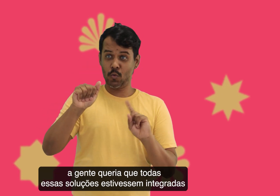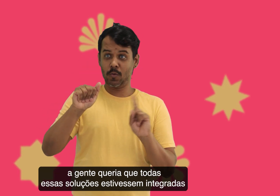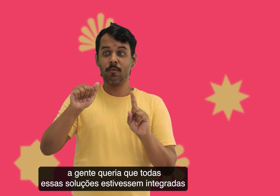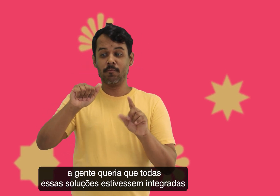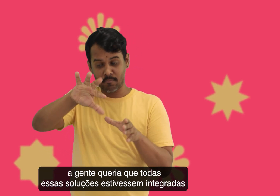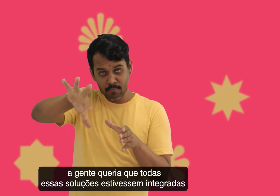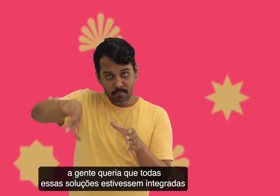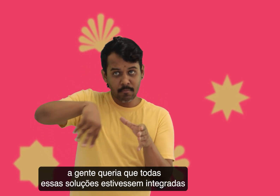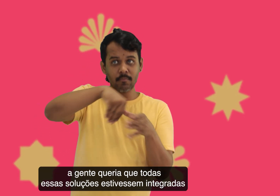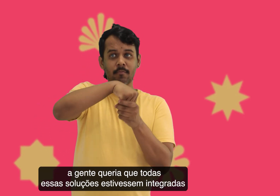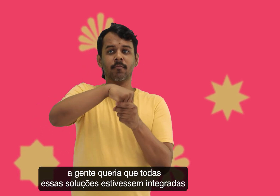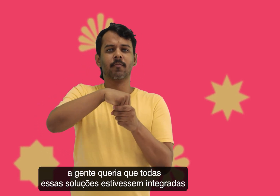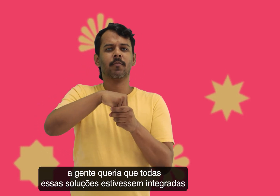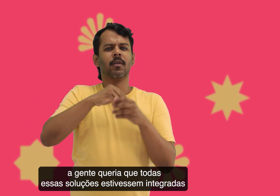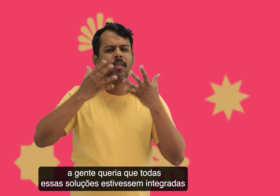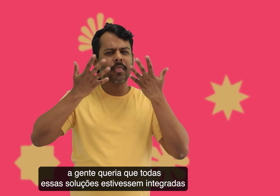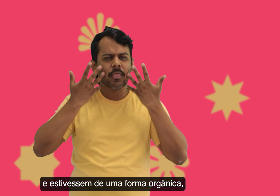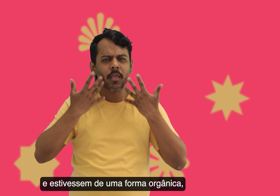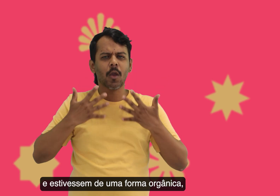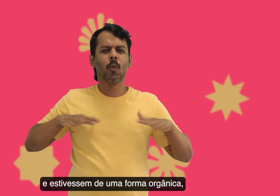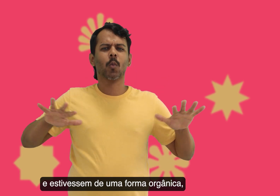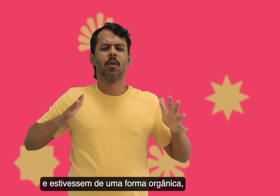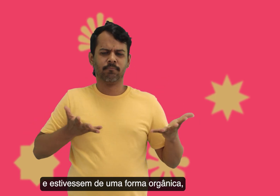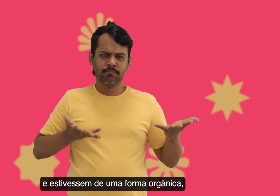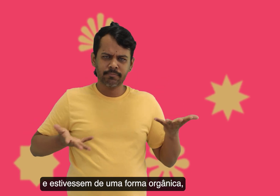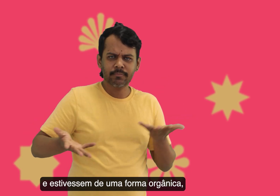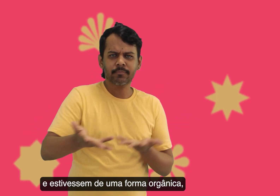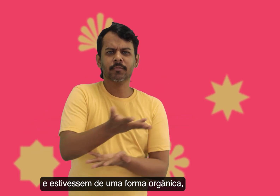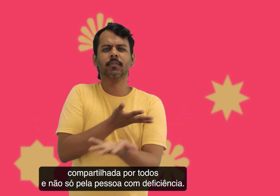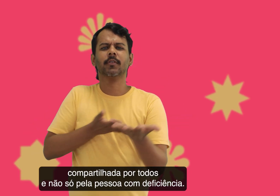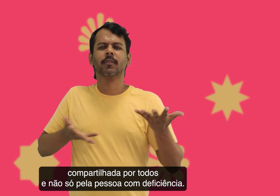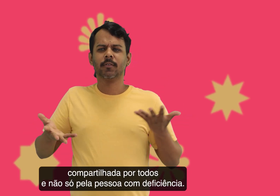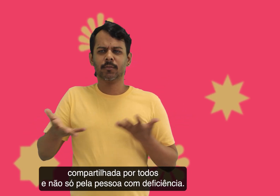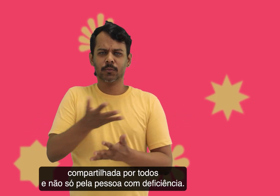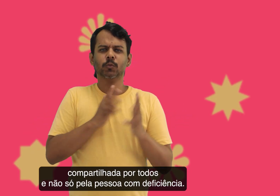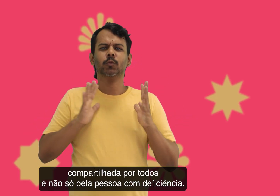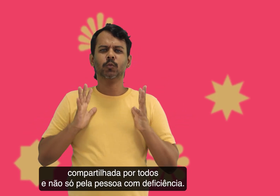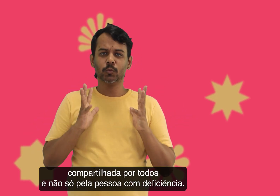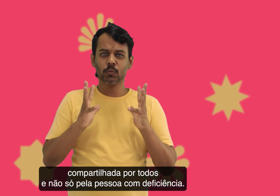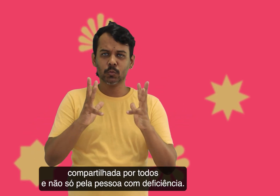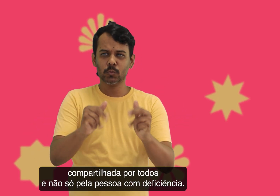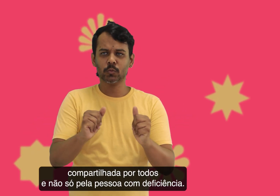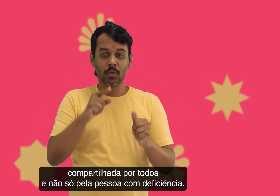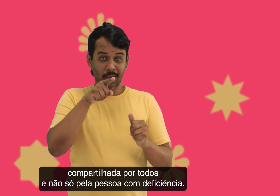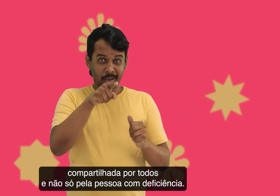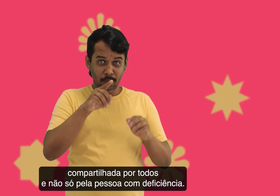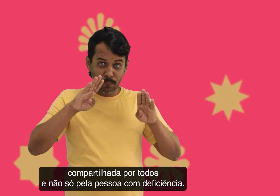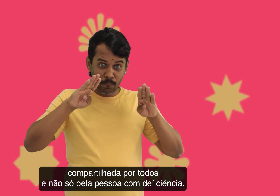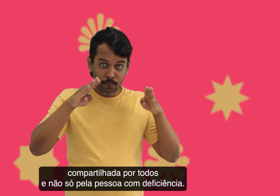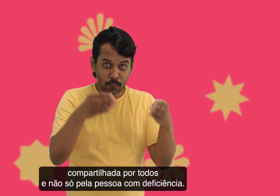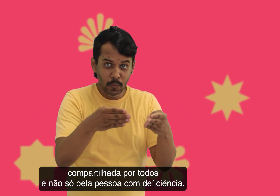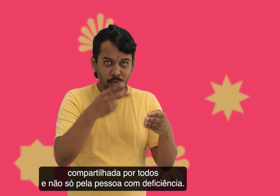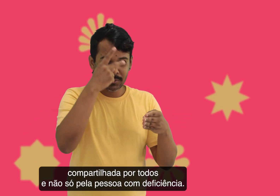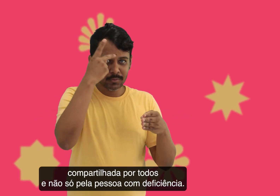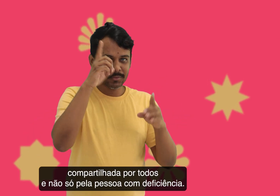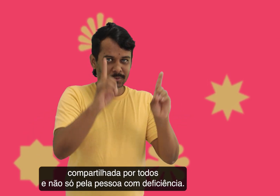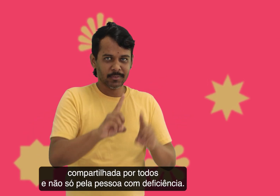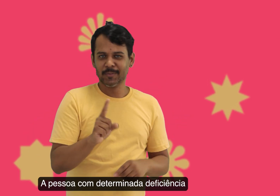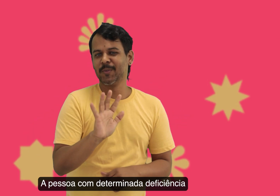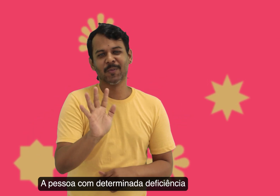essas soluções estivessem integradas, estivessem de uma forma orgânica, compartilhada por todos e não só pela pessoa com deficiência. A